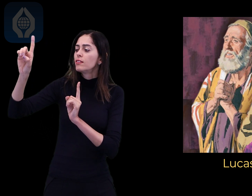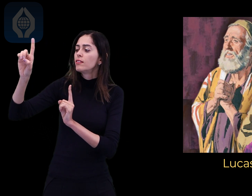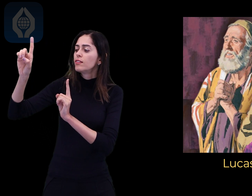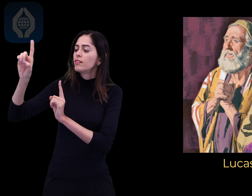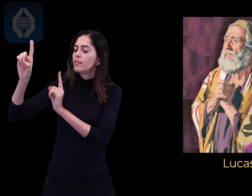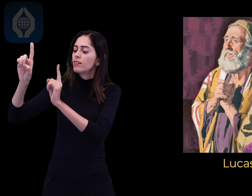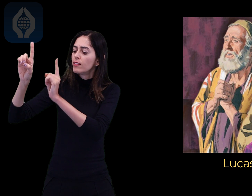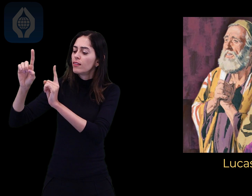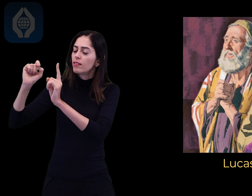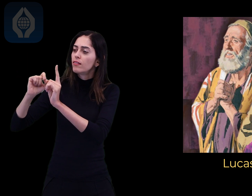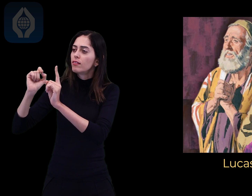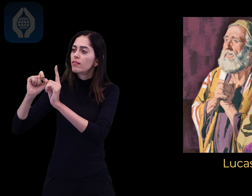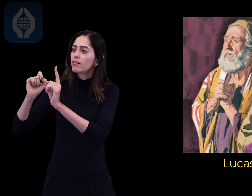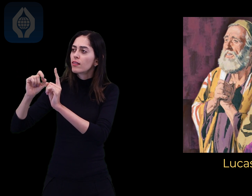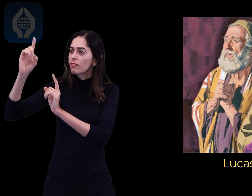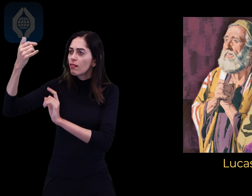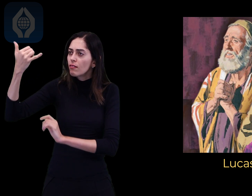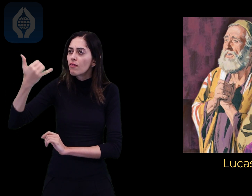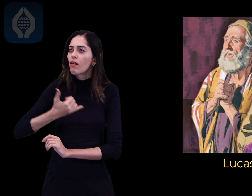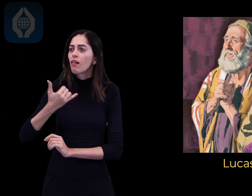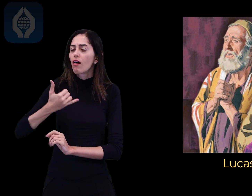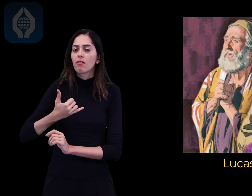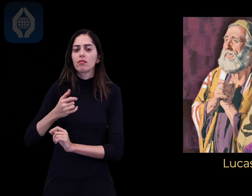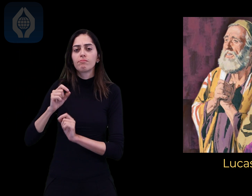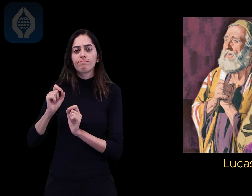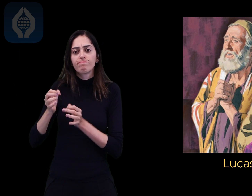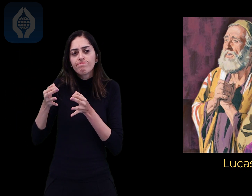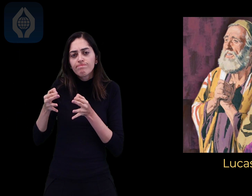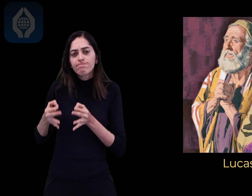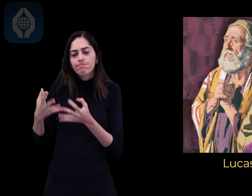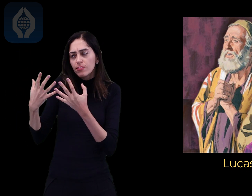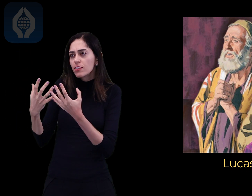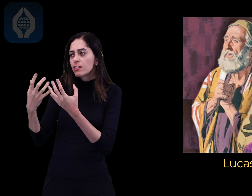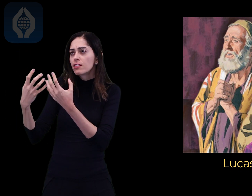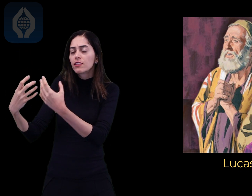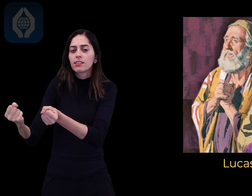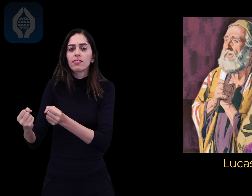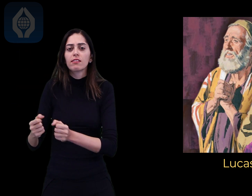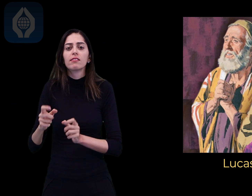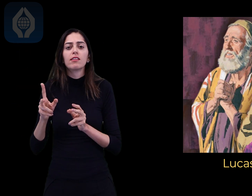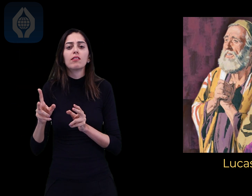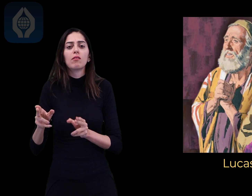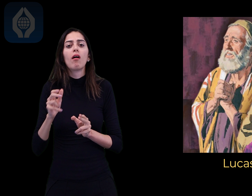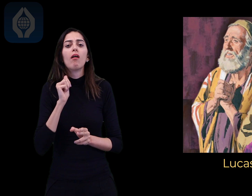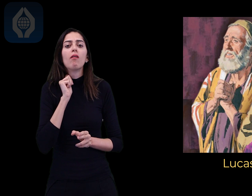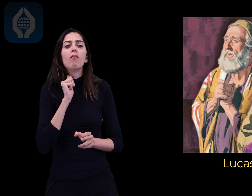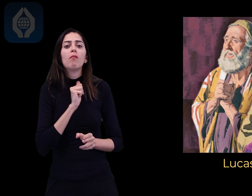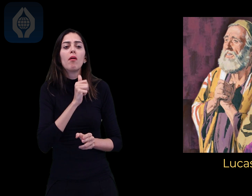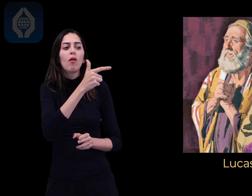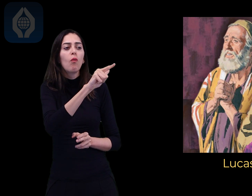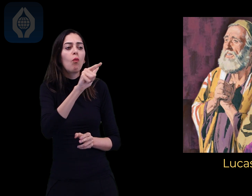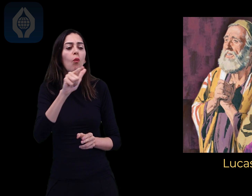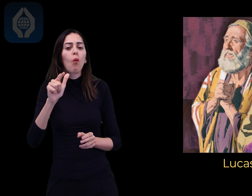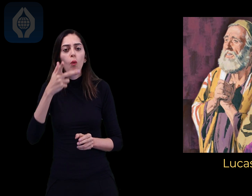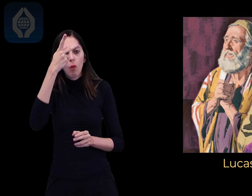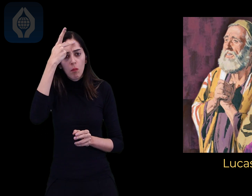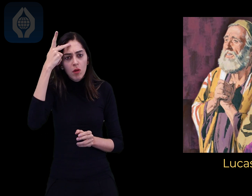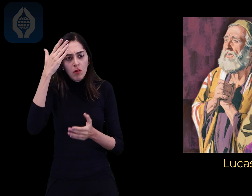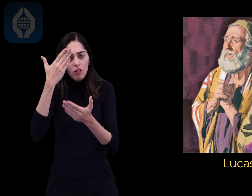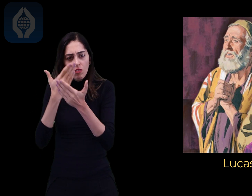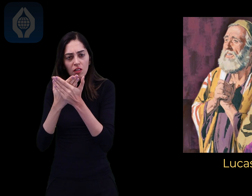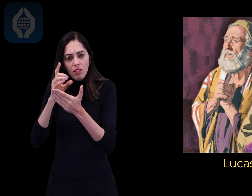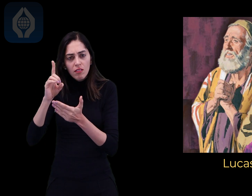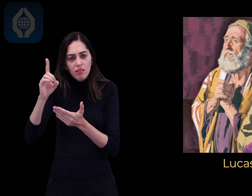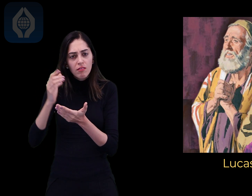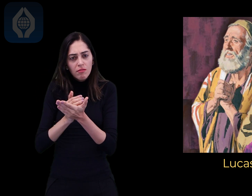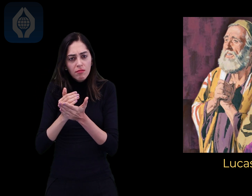como aceitou Abel e os outros que confiaram nele desde o princípio do mundo. Lucas 1:7,